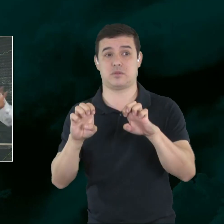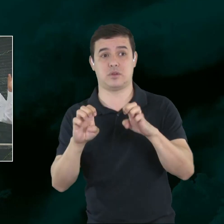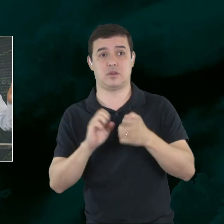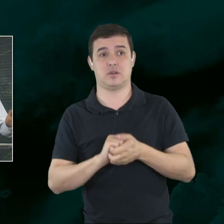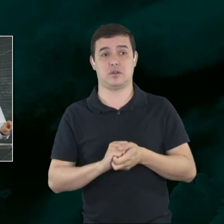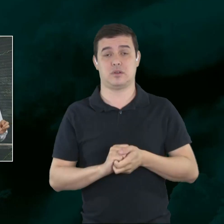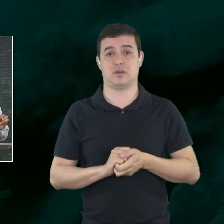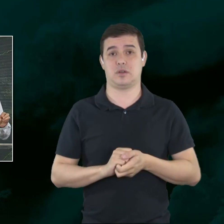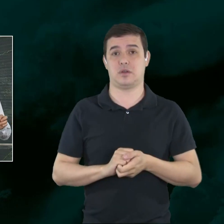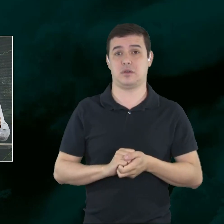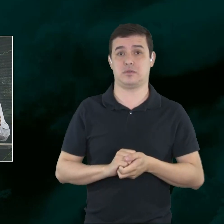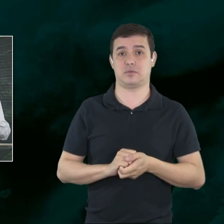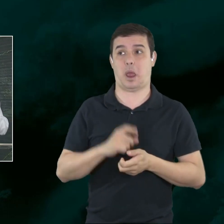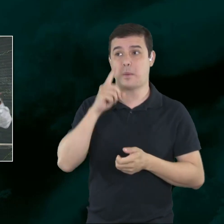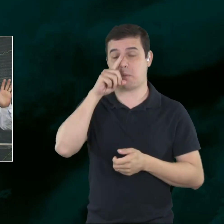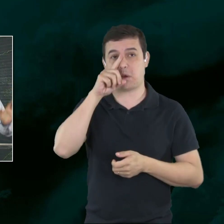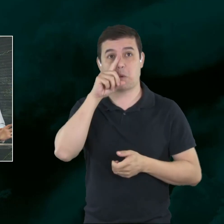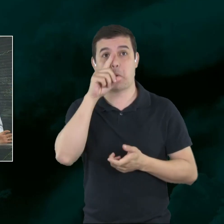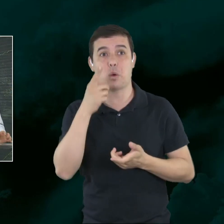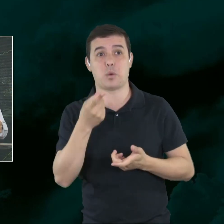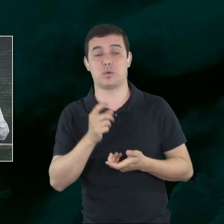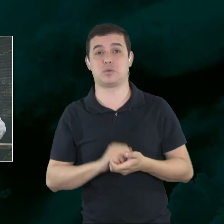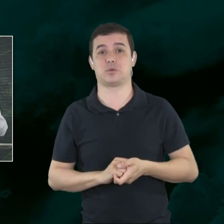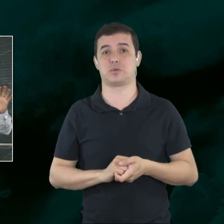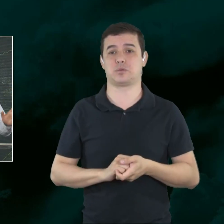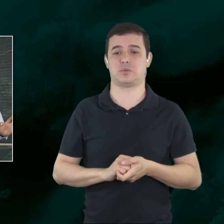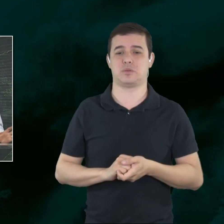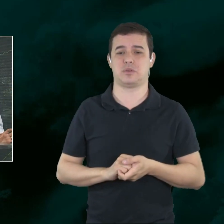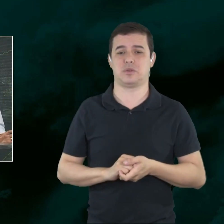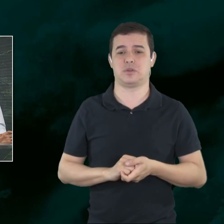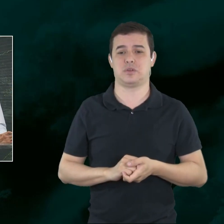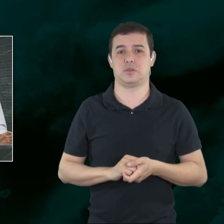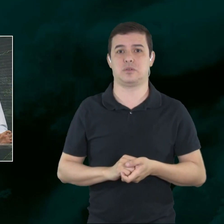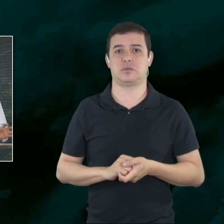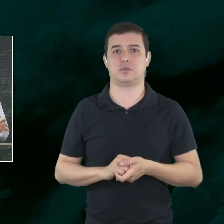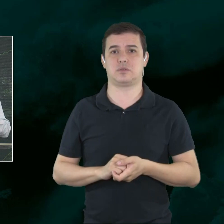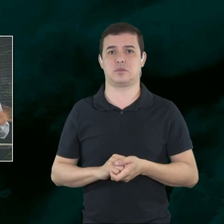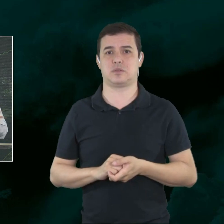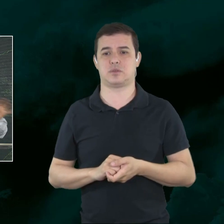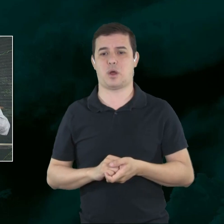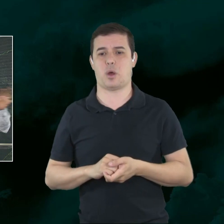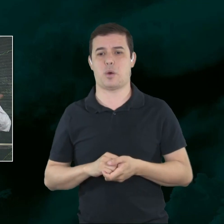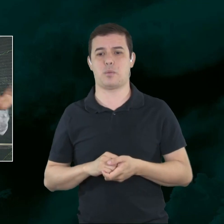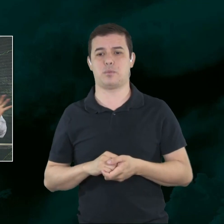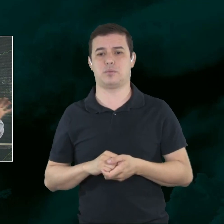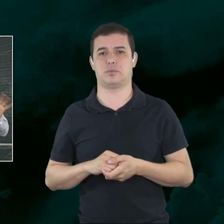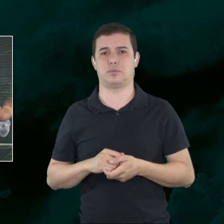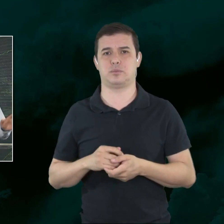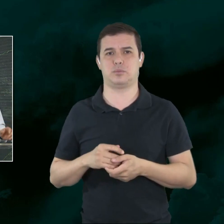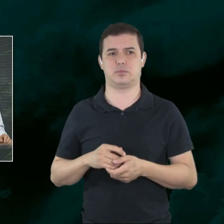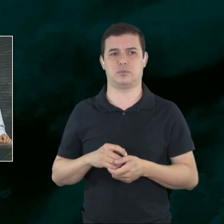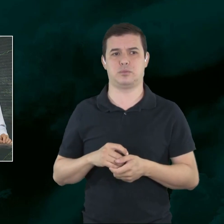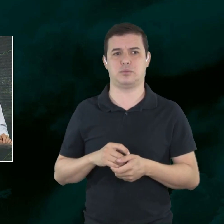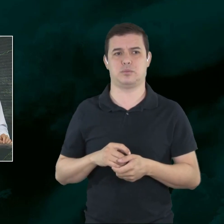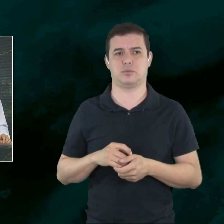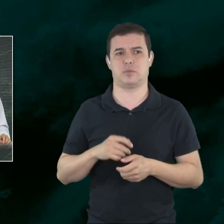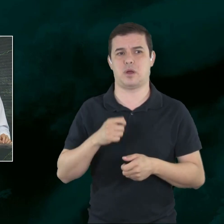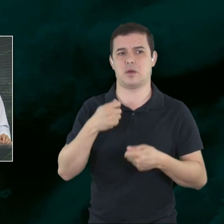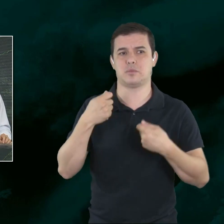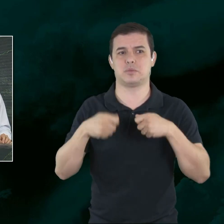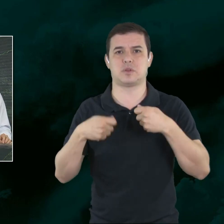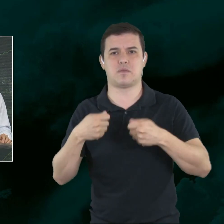pode suscitar, nós temos que ser politicamente correto, falar as coisas de politicamente correto, quer dizer, nós ficamos presos a isso.